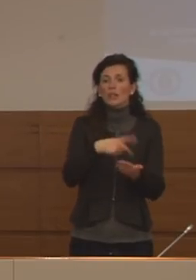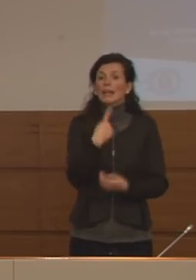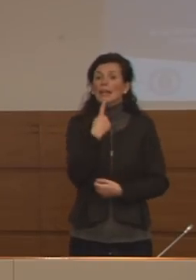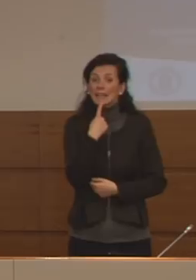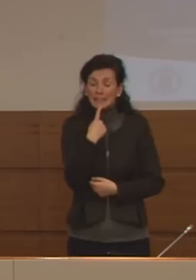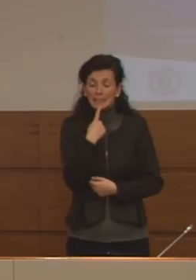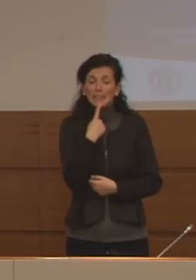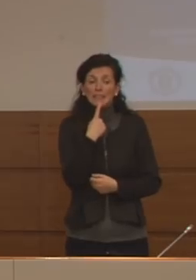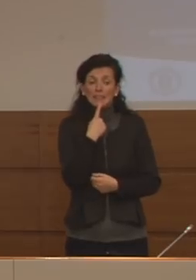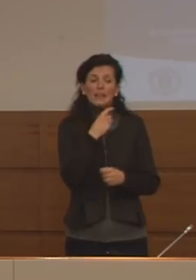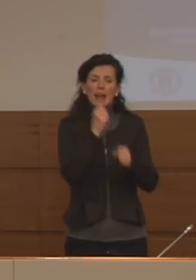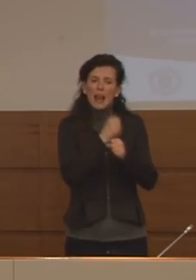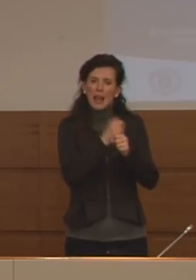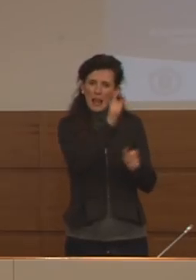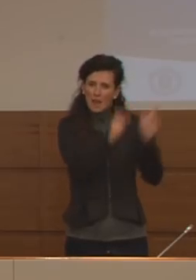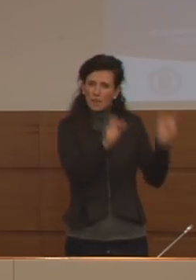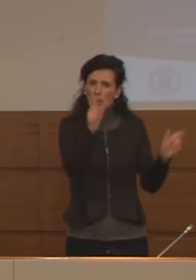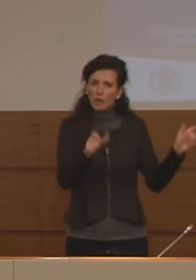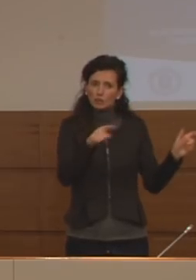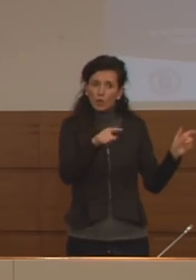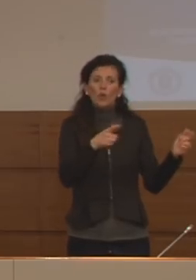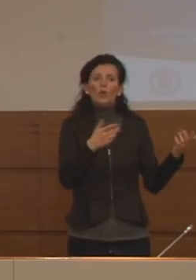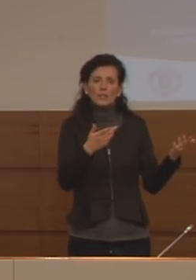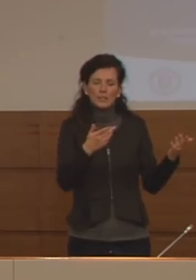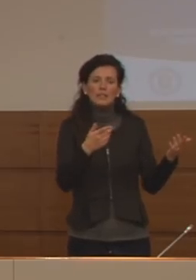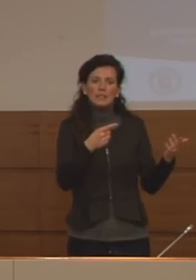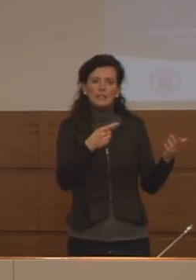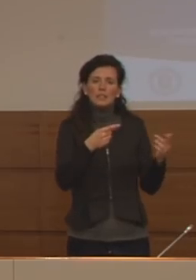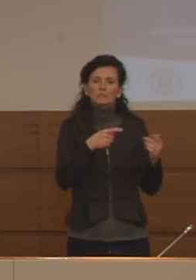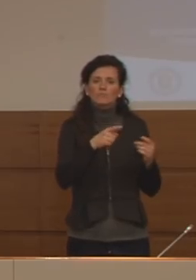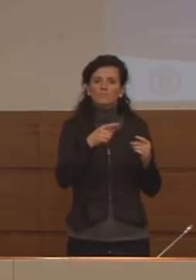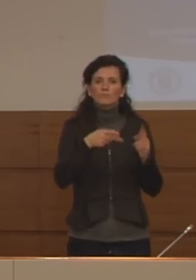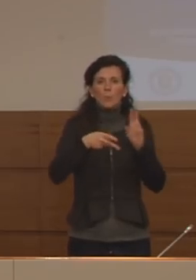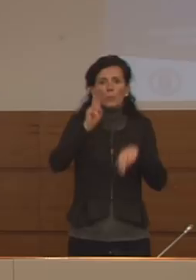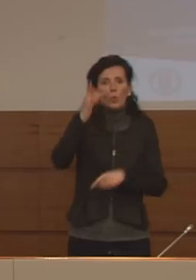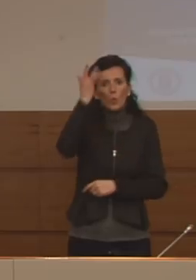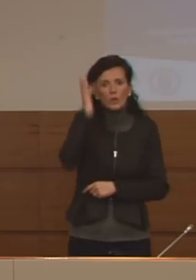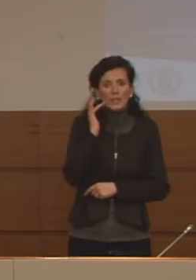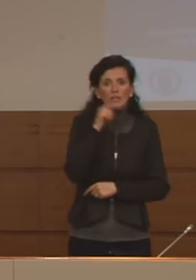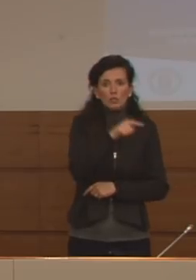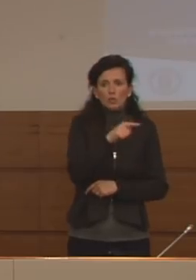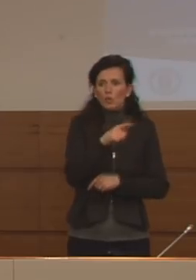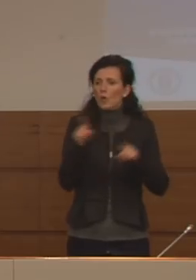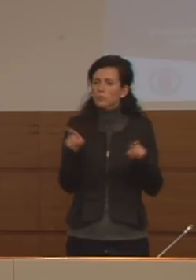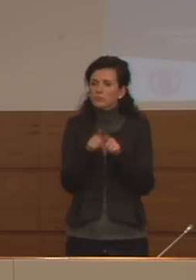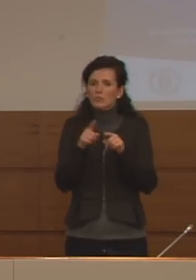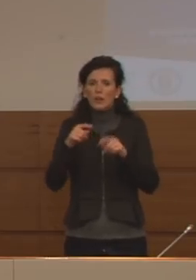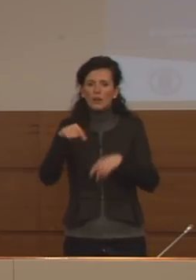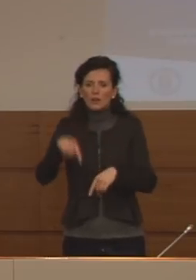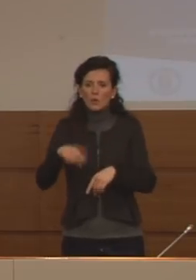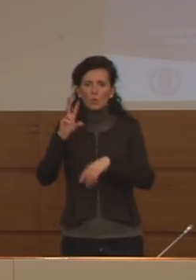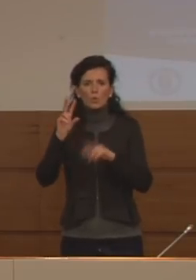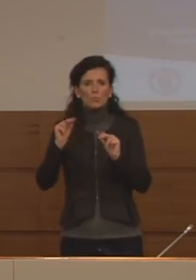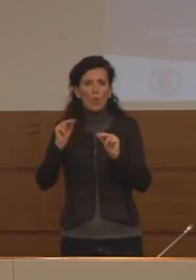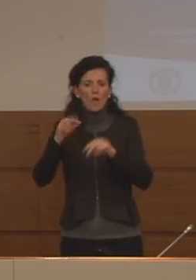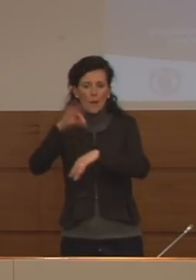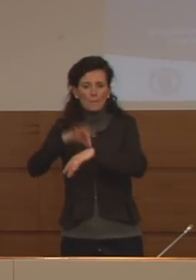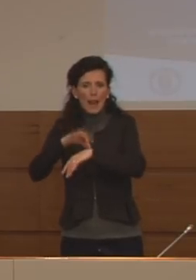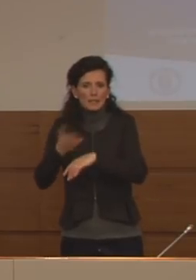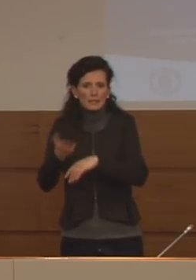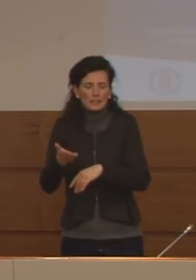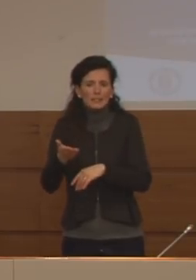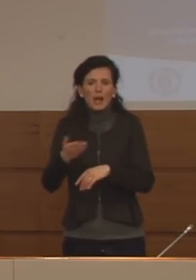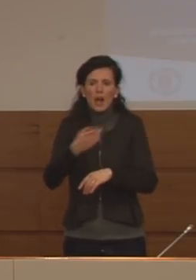più soggetti come abbiamo avuto modo di imparare da questa nuova malattia perché la conosciamo ancora la stiamo